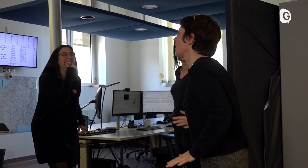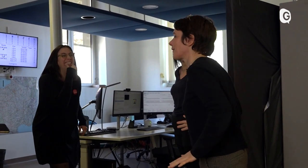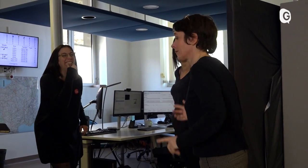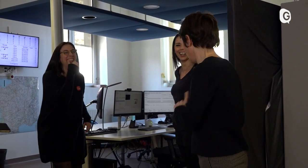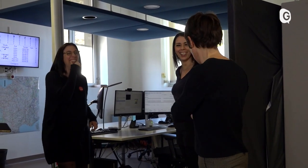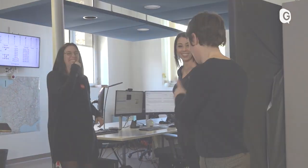Merci.